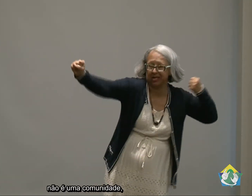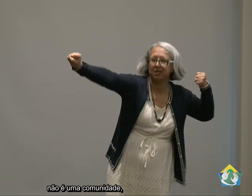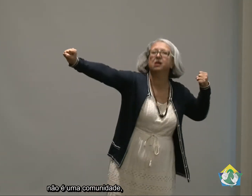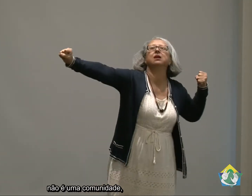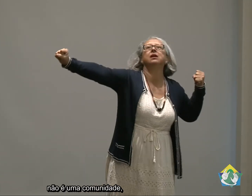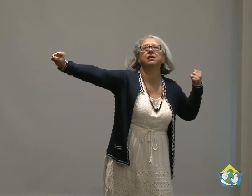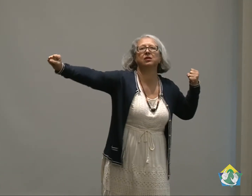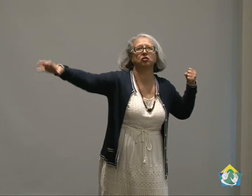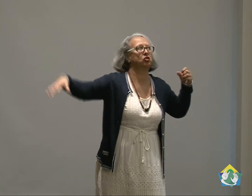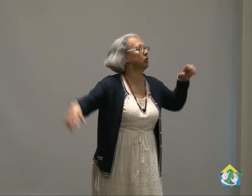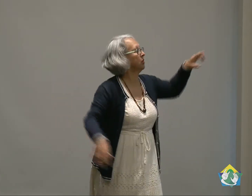comunidade.